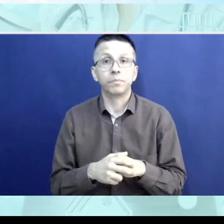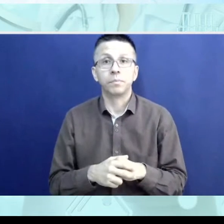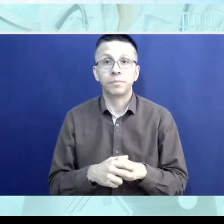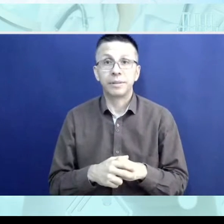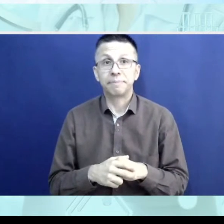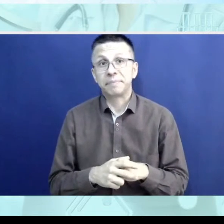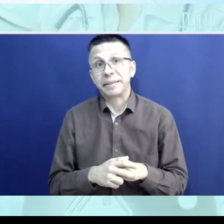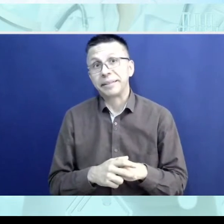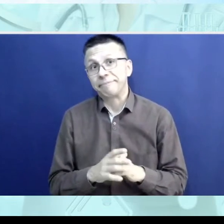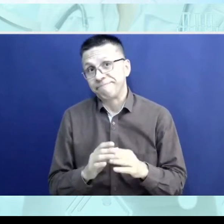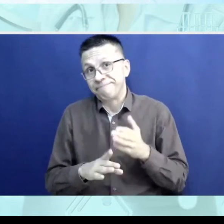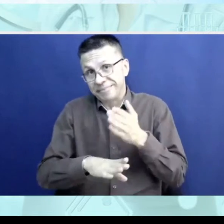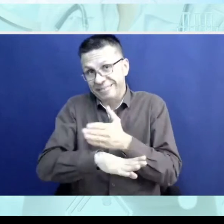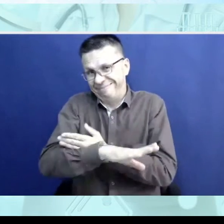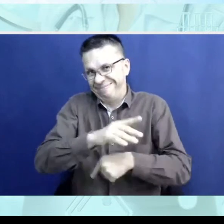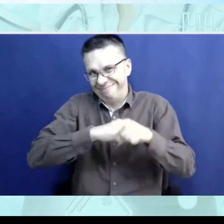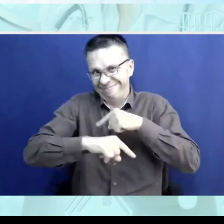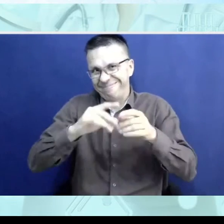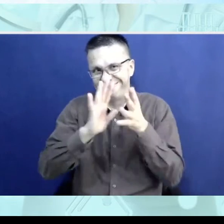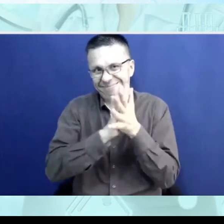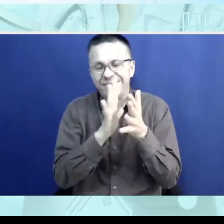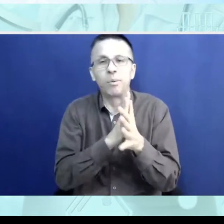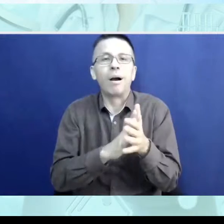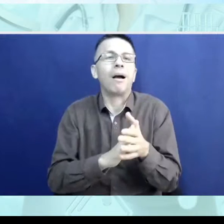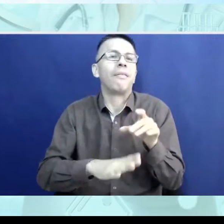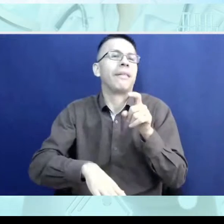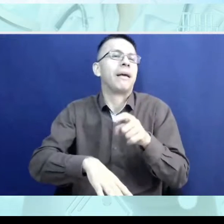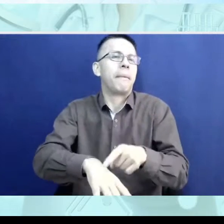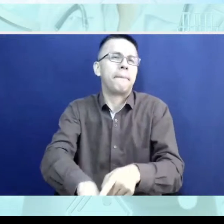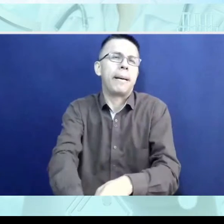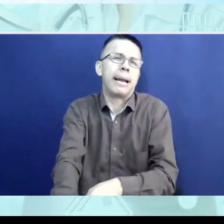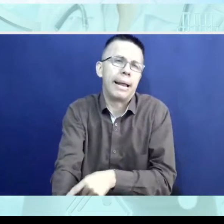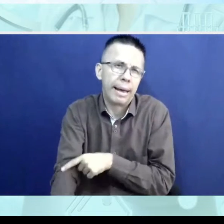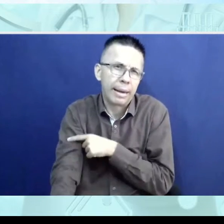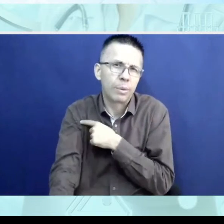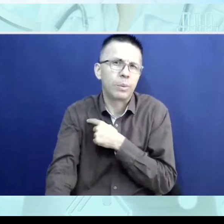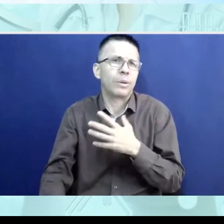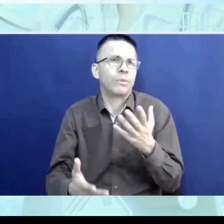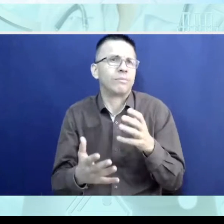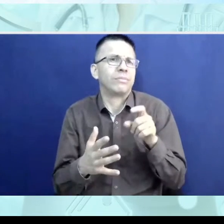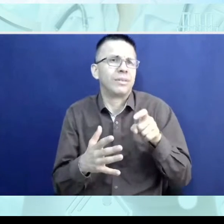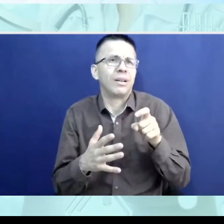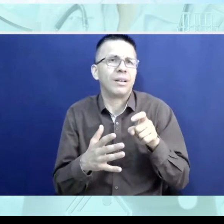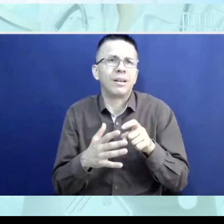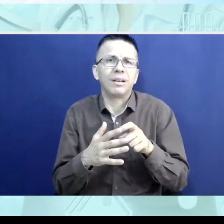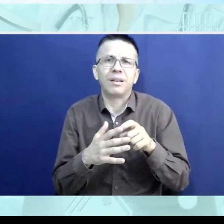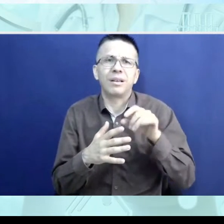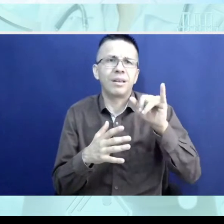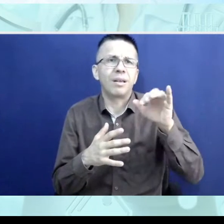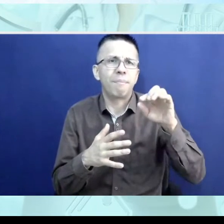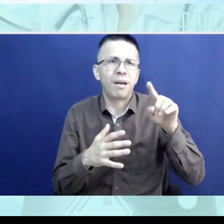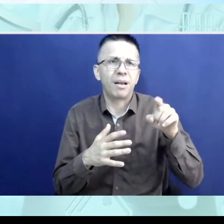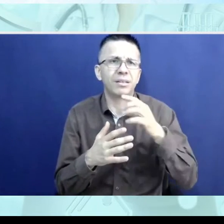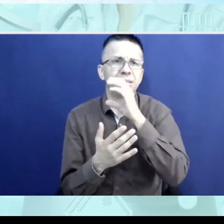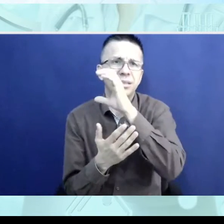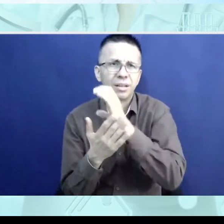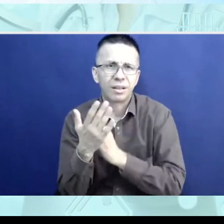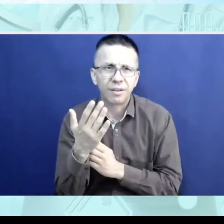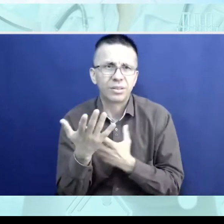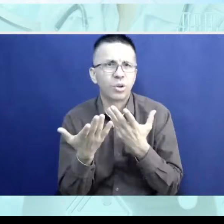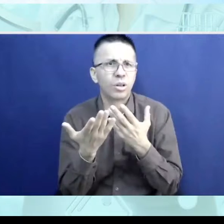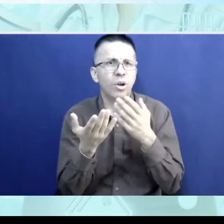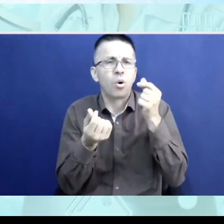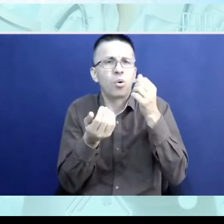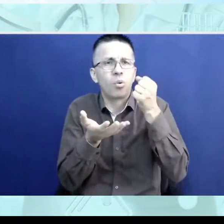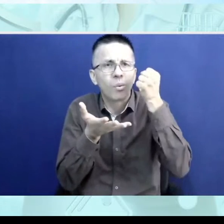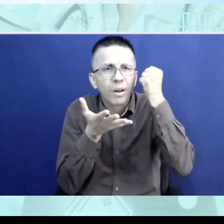un poco largo el tema buscando certificar y organizar las IPS, que bueno, y los recursos. ¿Qué